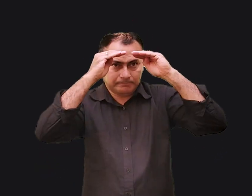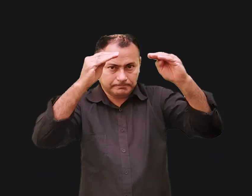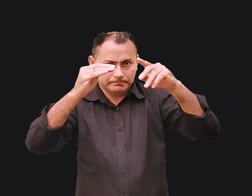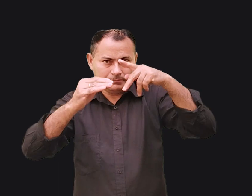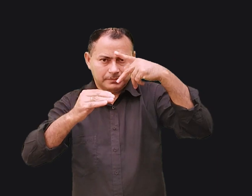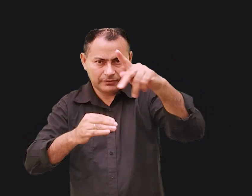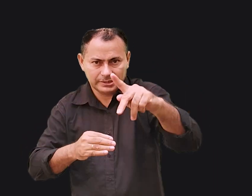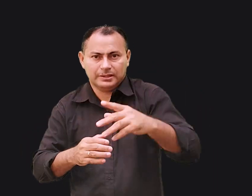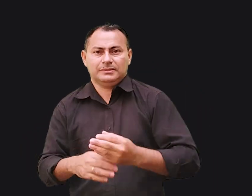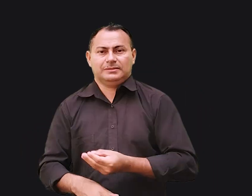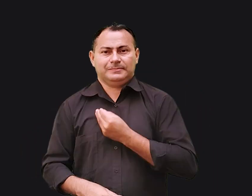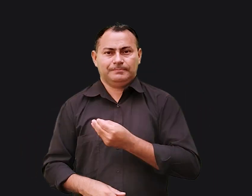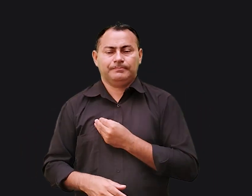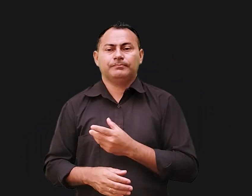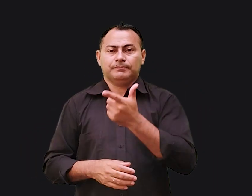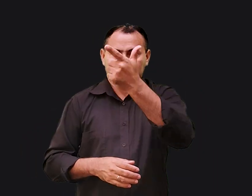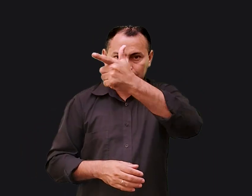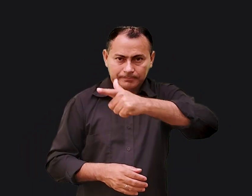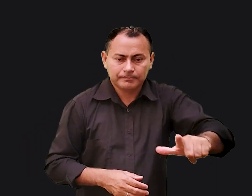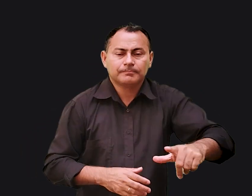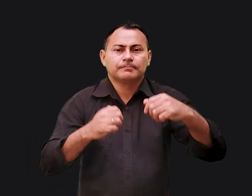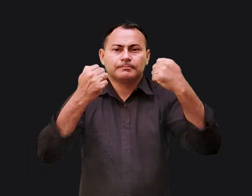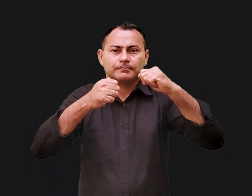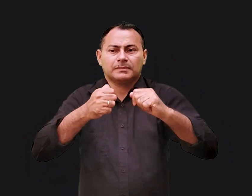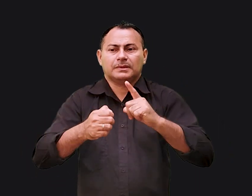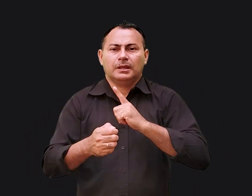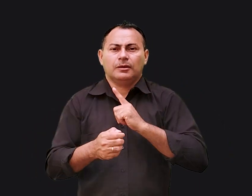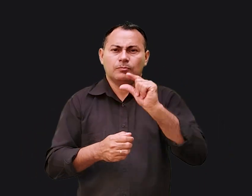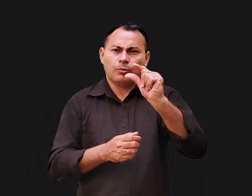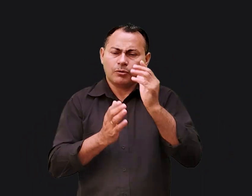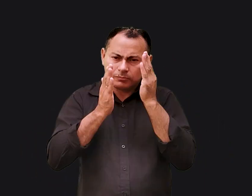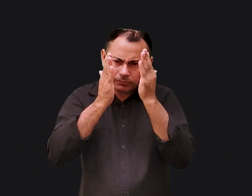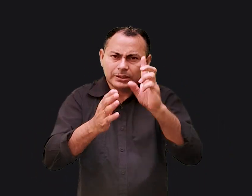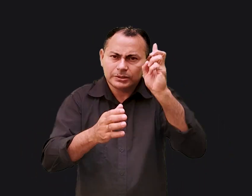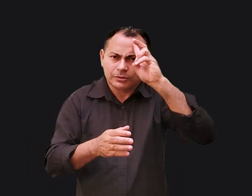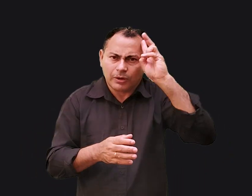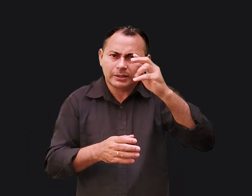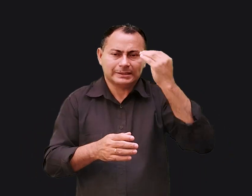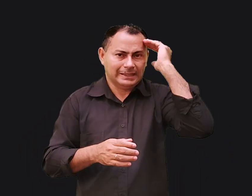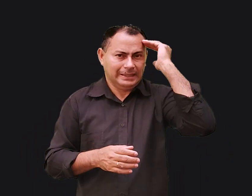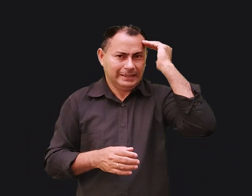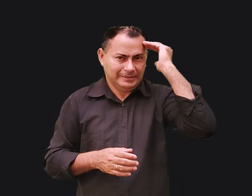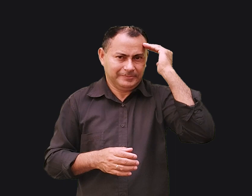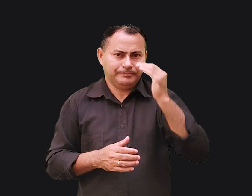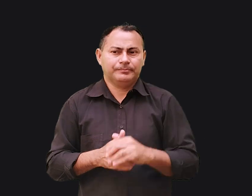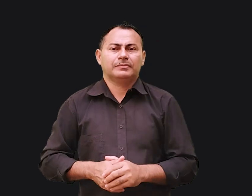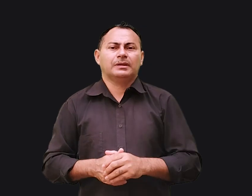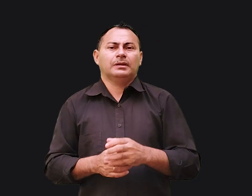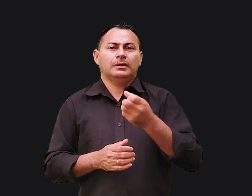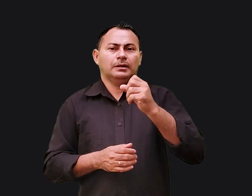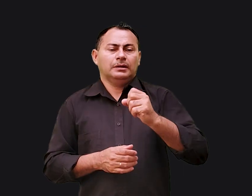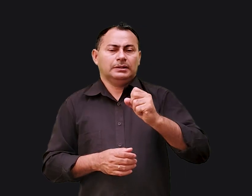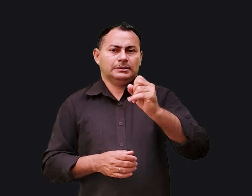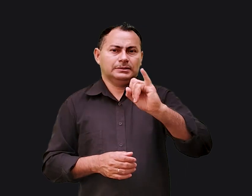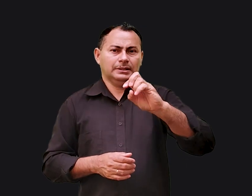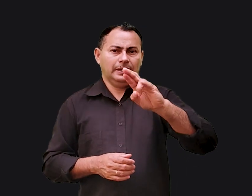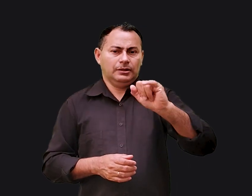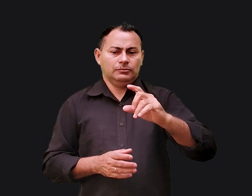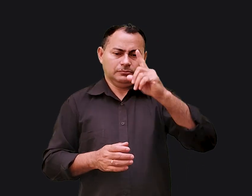para você. Novamente vamos precisar ter um pouco de perspectiva histórica para entender. Ciro o Grande havia decretado